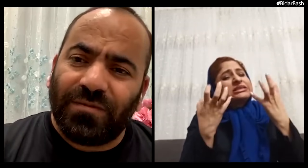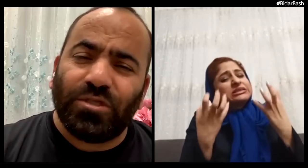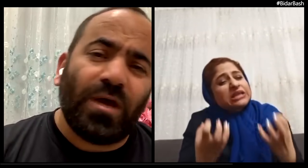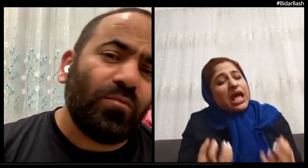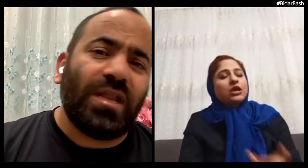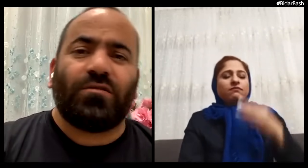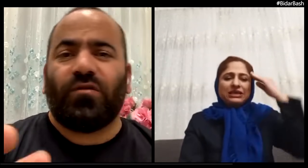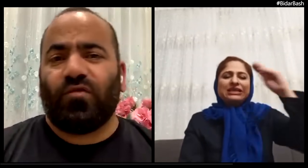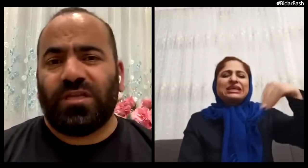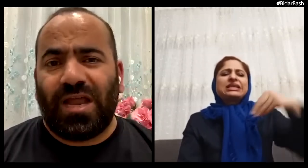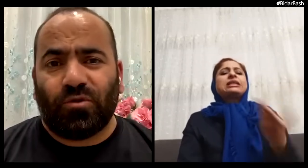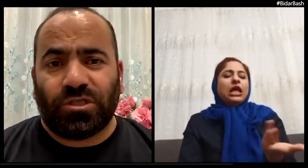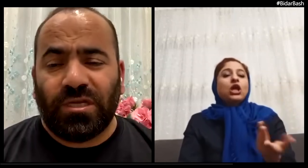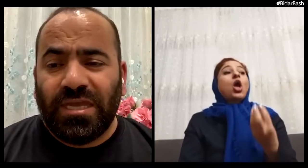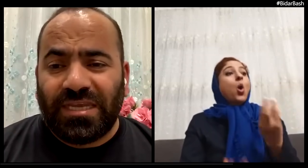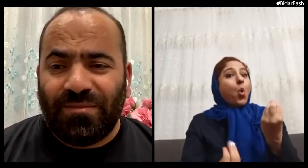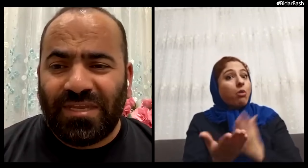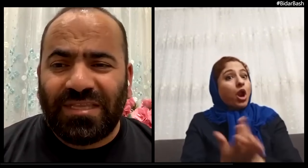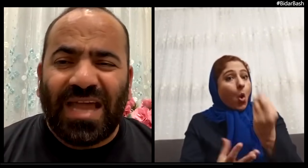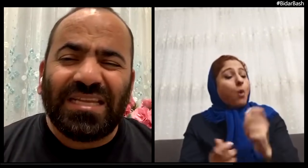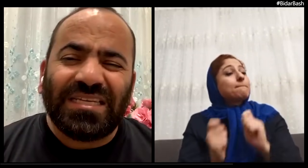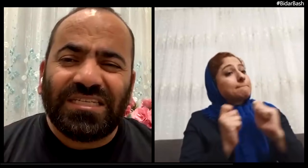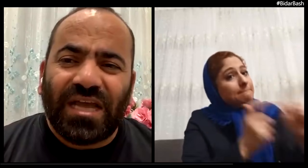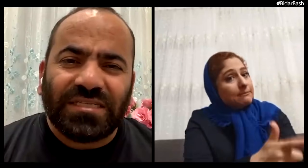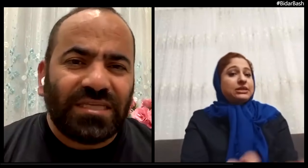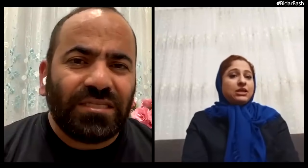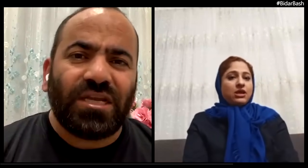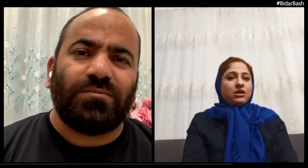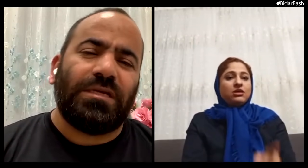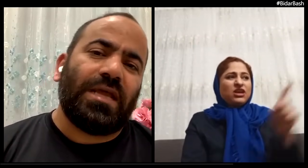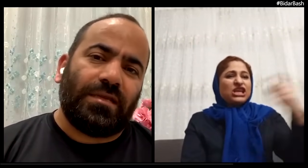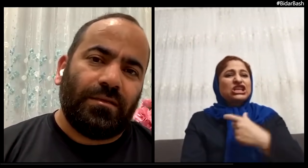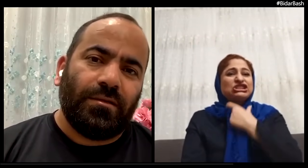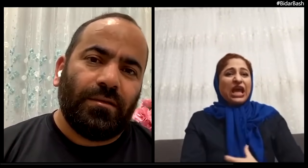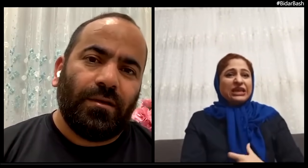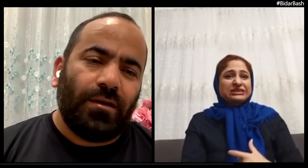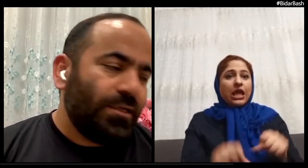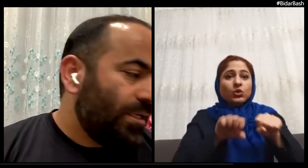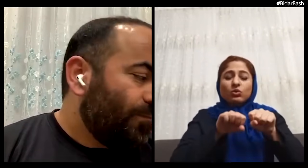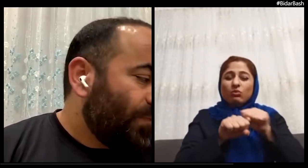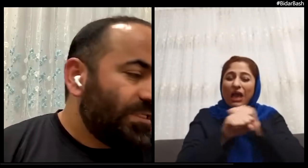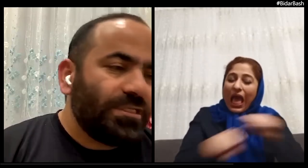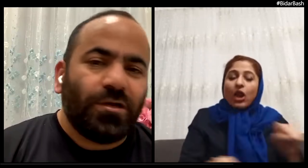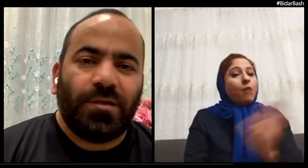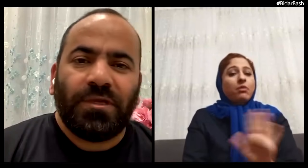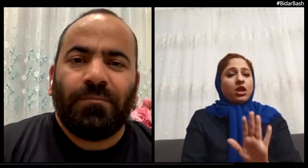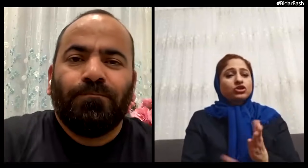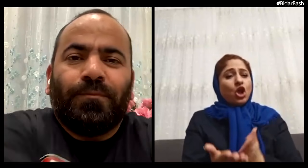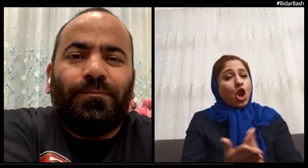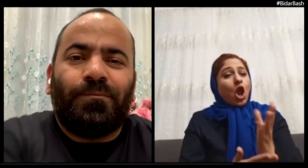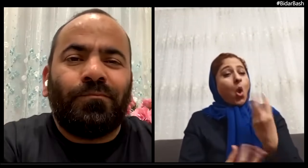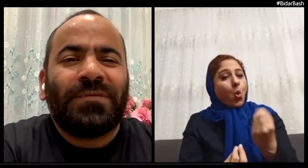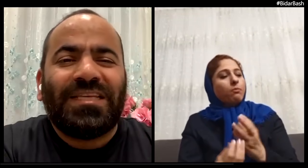صدقه دادن بهش باید با لطایف الحیل باشه، یعنی به یه طریقی که شخصیتش از بین نره. حالا یه چیز جالب